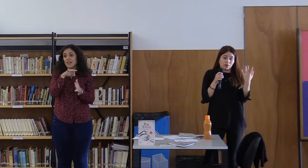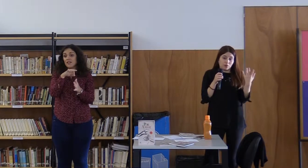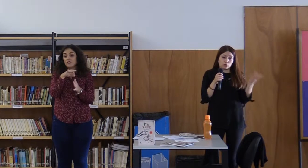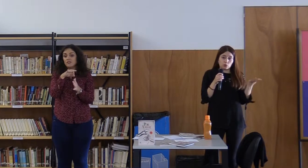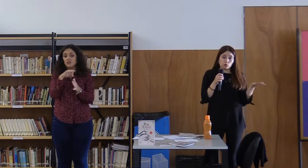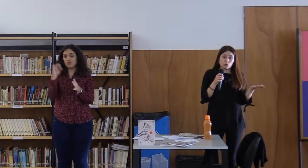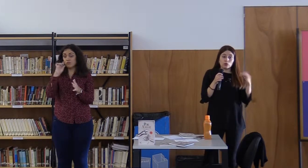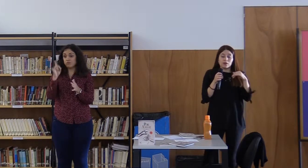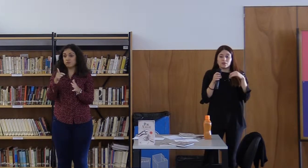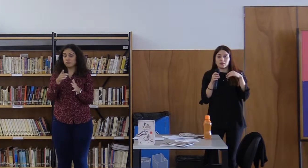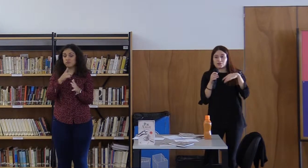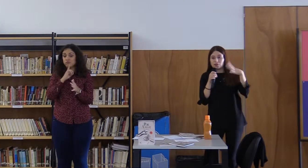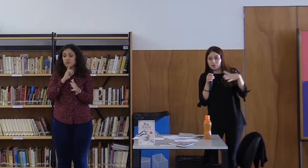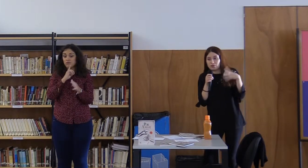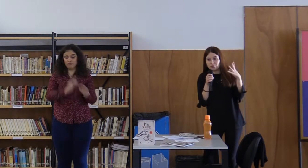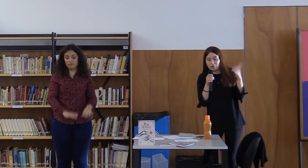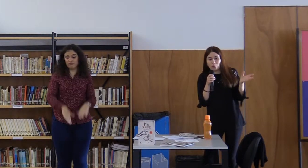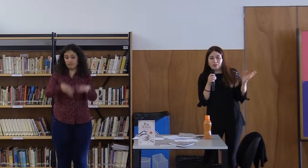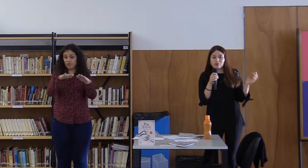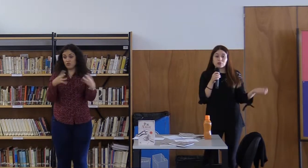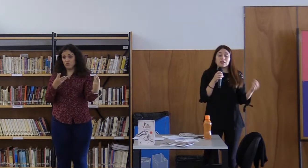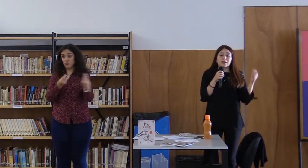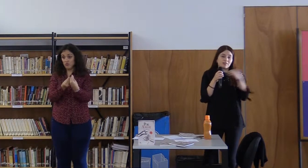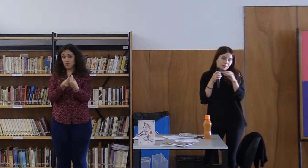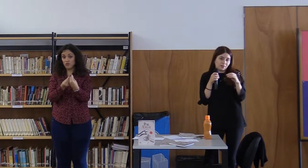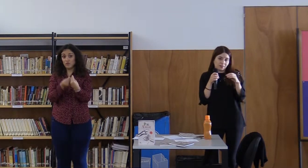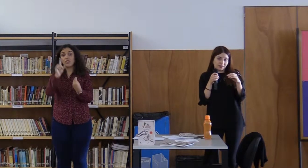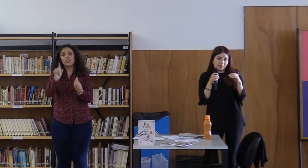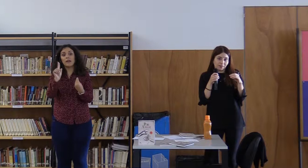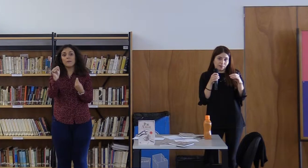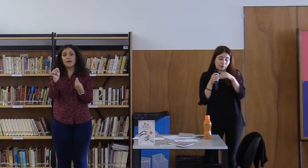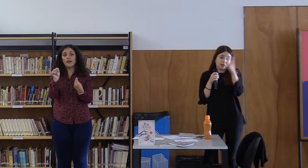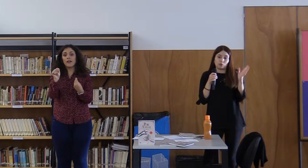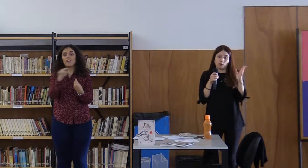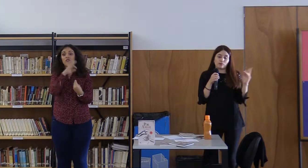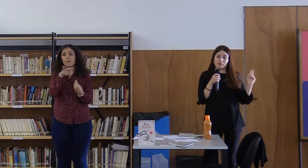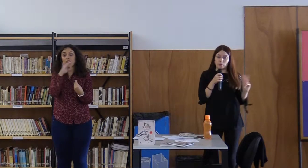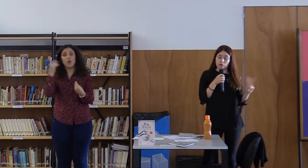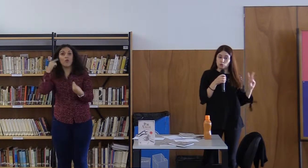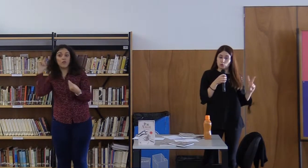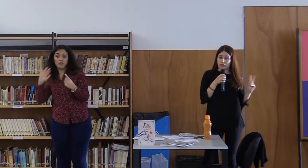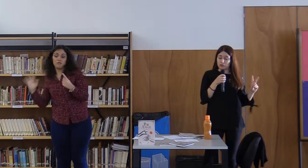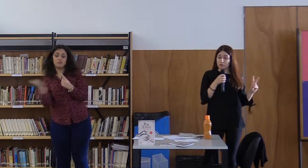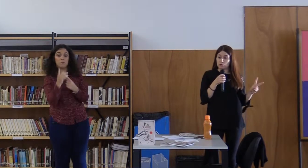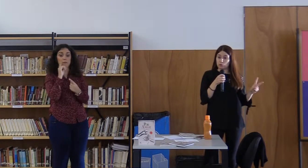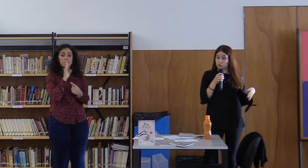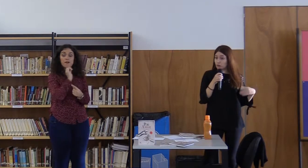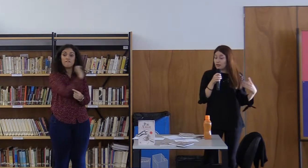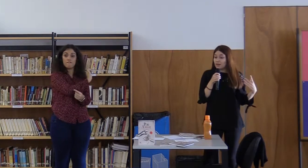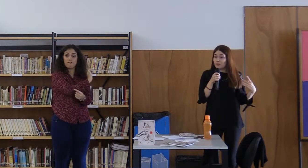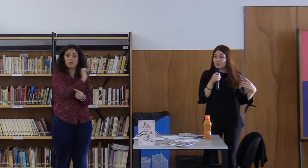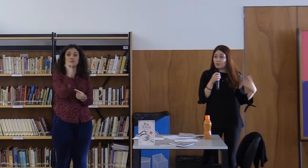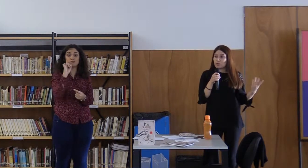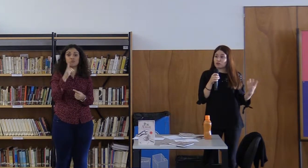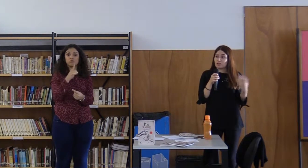surdos, crescer com eles, e ter a família toda ouvinte, apenas os meus pais serem surdos,